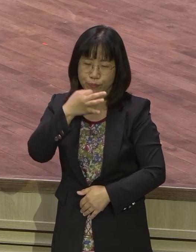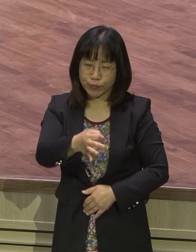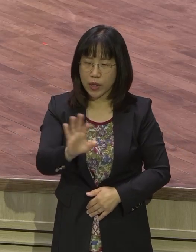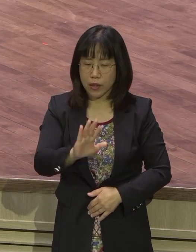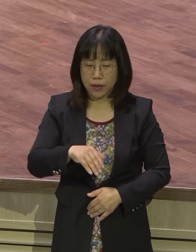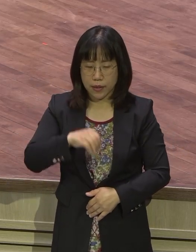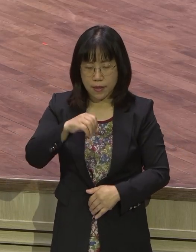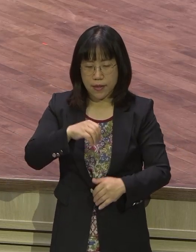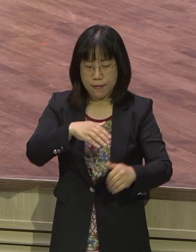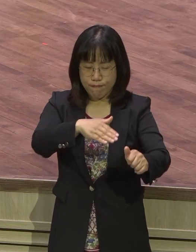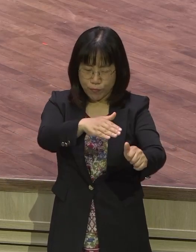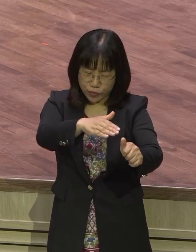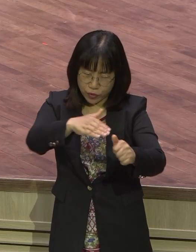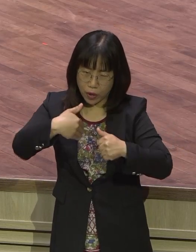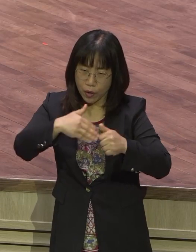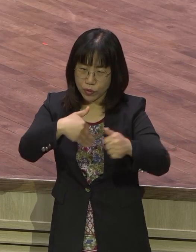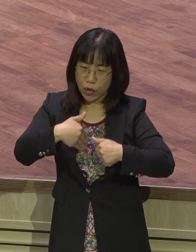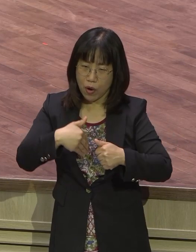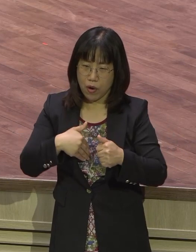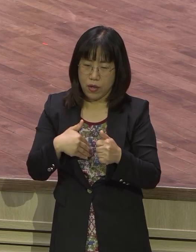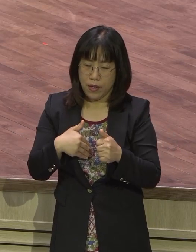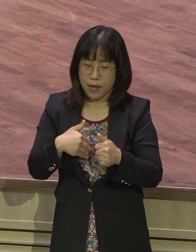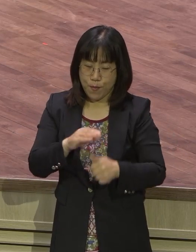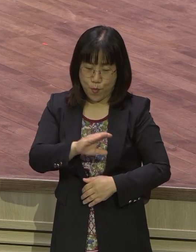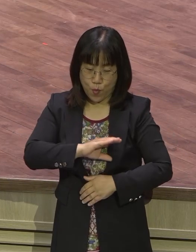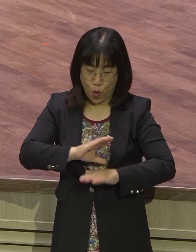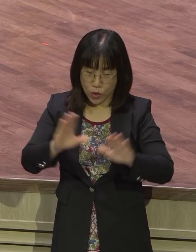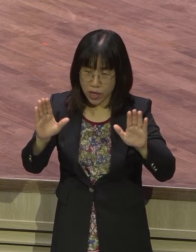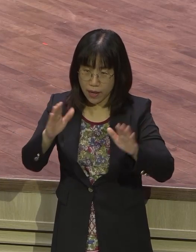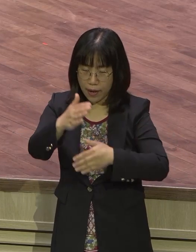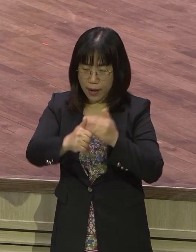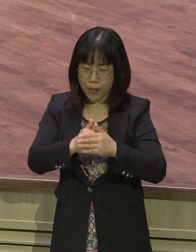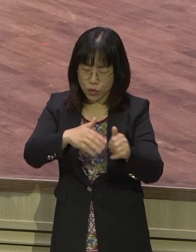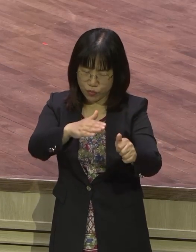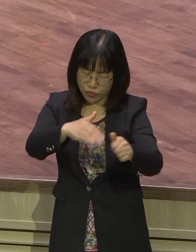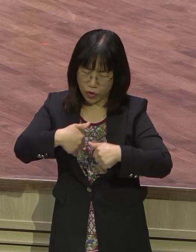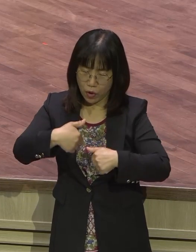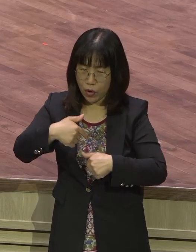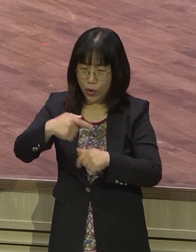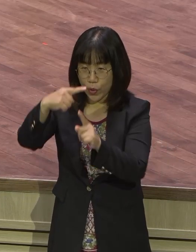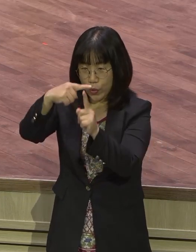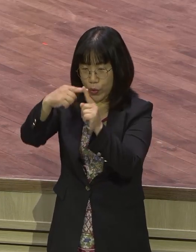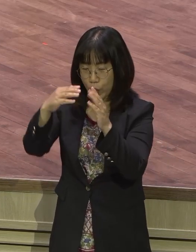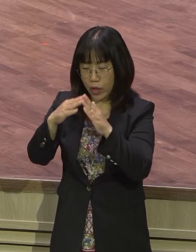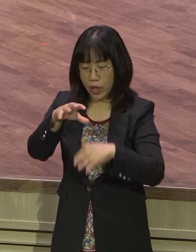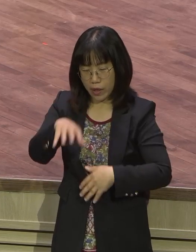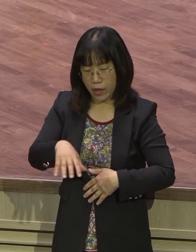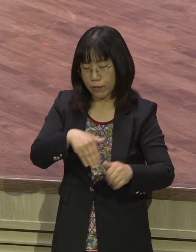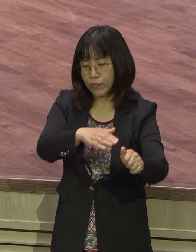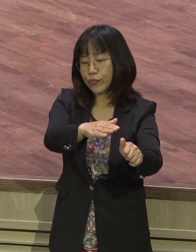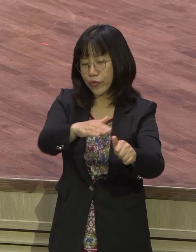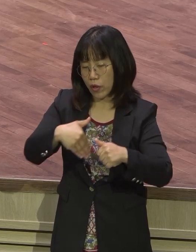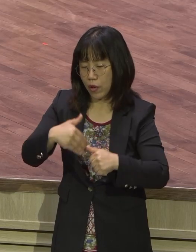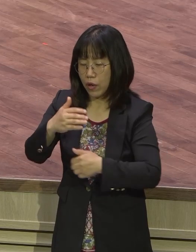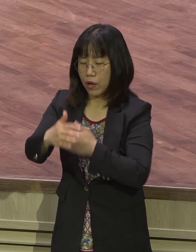너희로 와 해막으로 부르셨어 다시 말해 교회로 부르셨어 말씀하셨어요